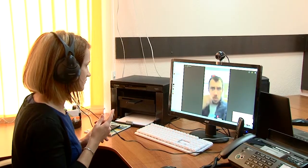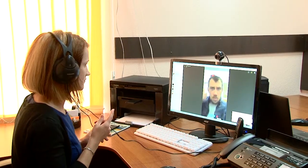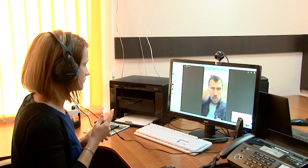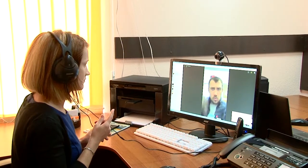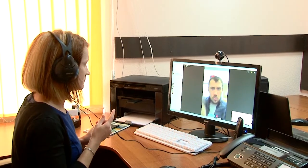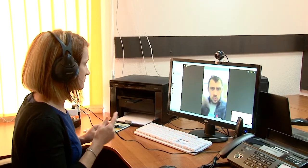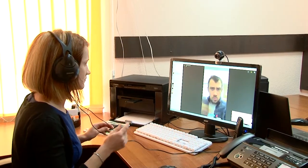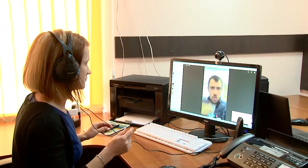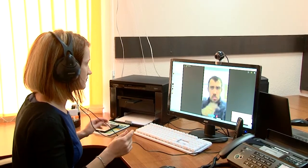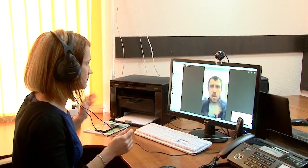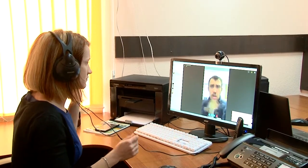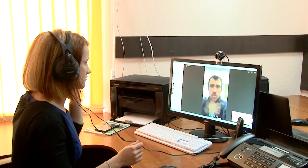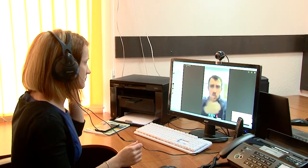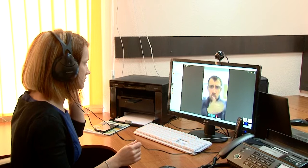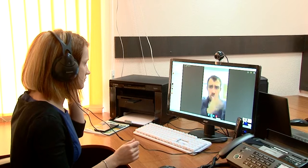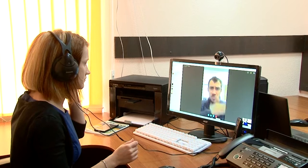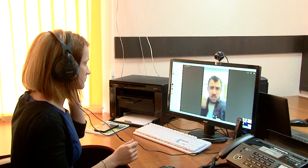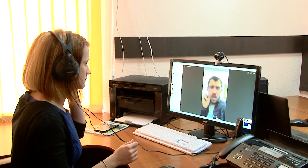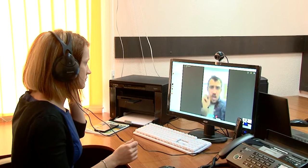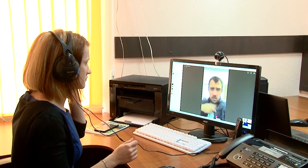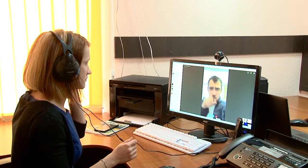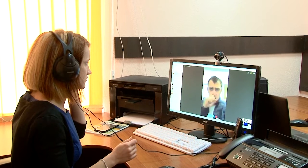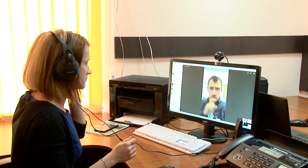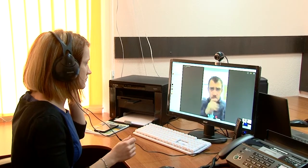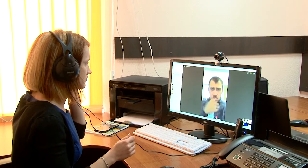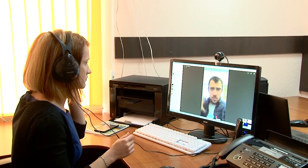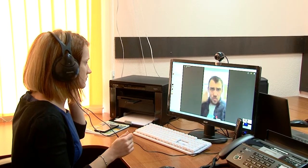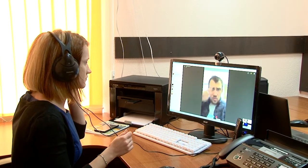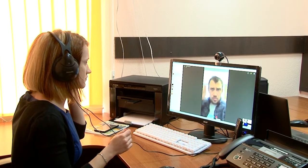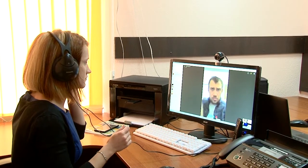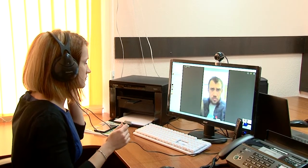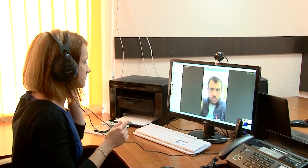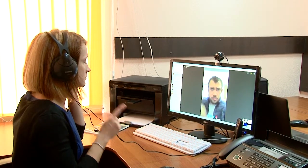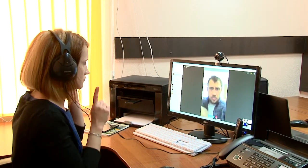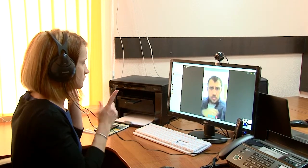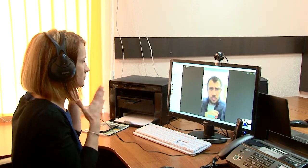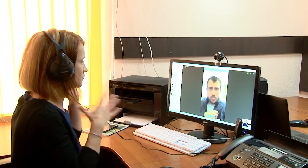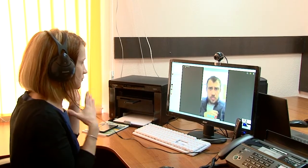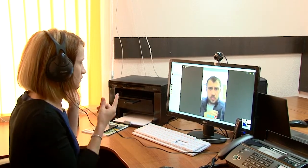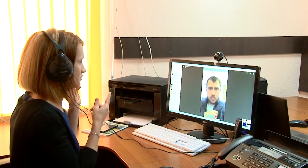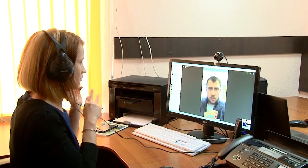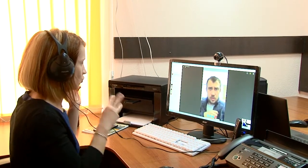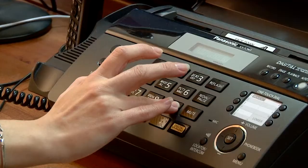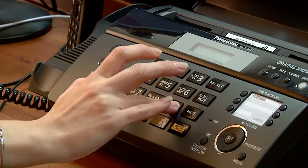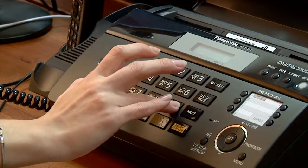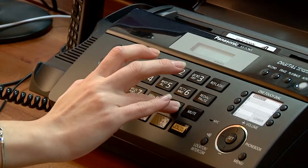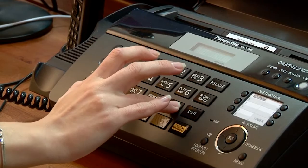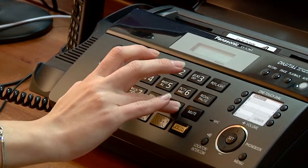в оформлении документов и заканчивая вызовом врача и коммунальных служб. Так у мужчины, позвонившего в момент проведения съемок,